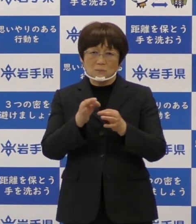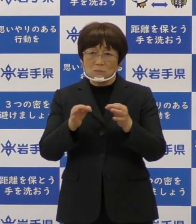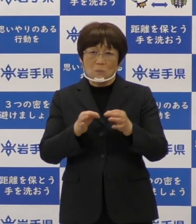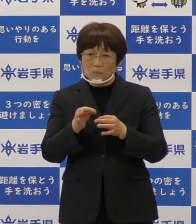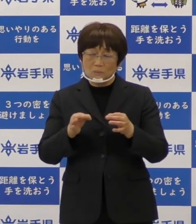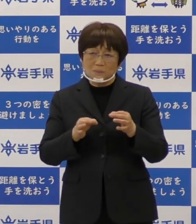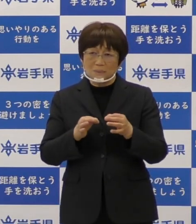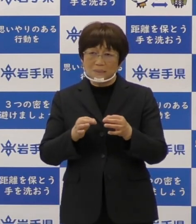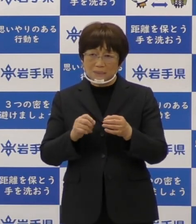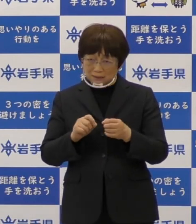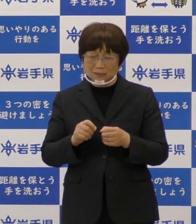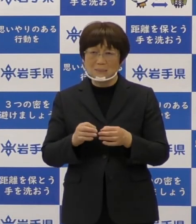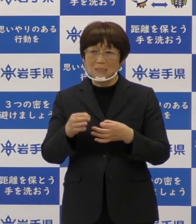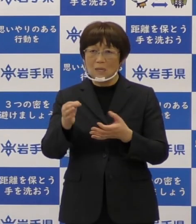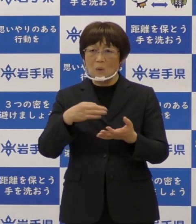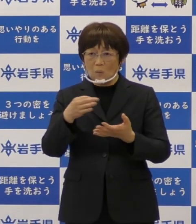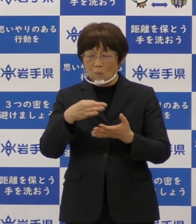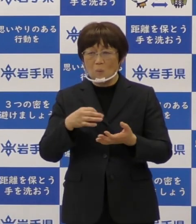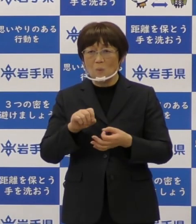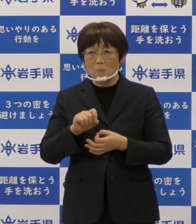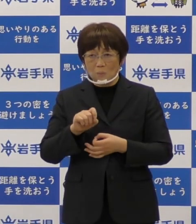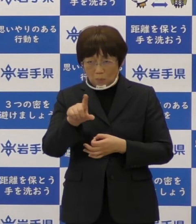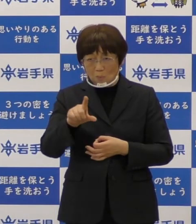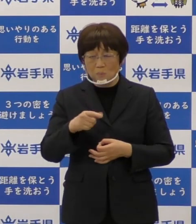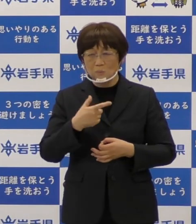く方がいいというか認識でしょうか。